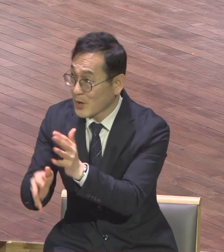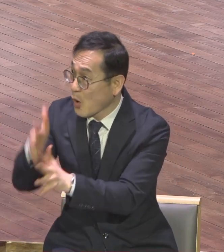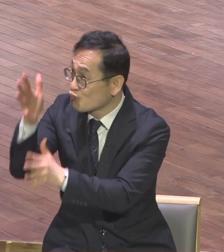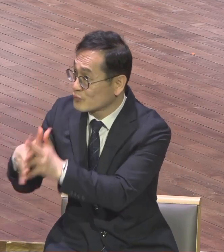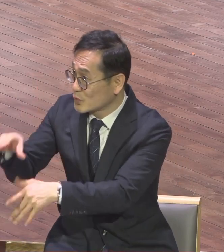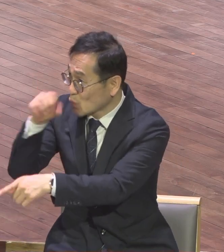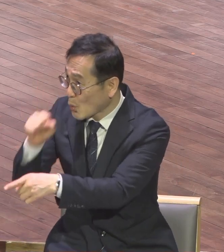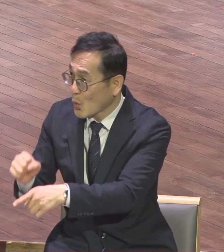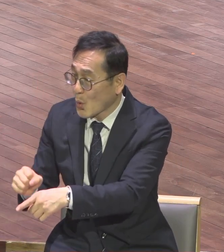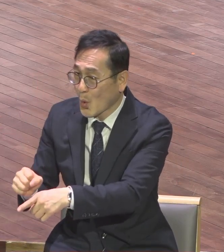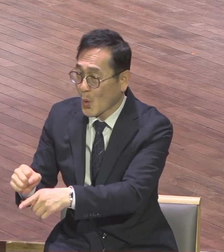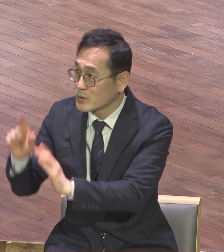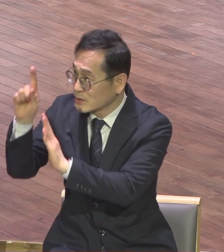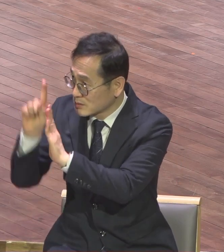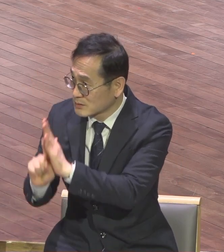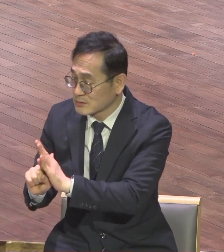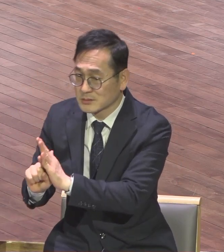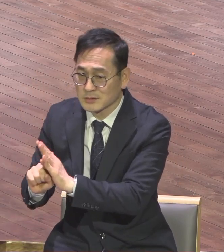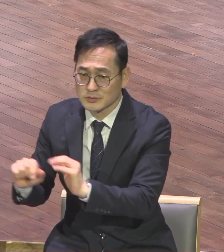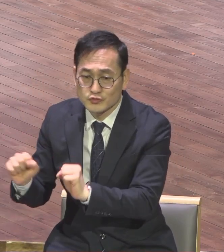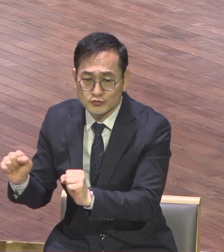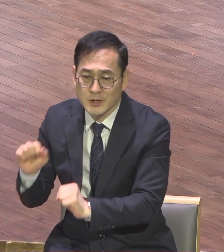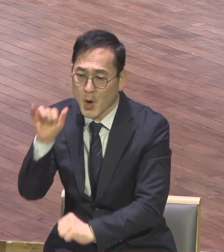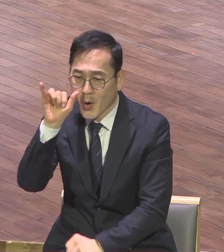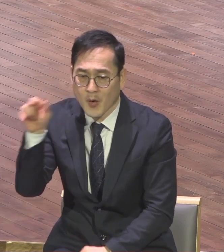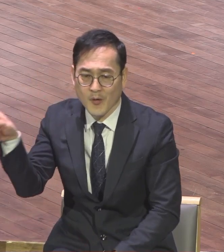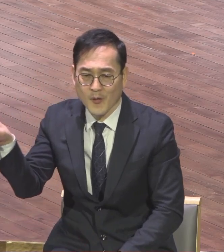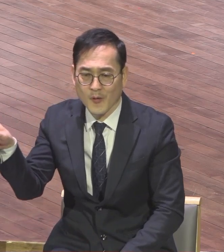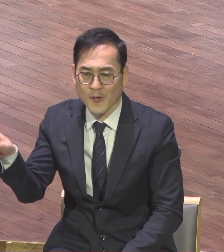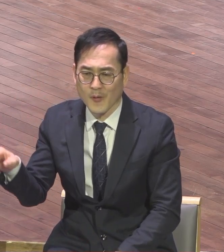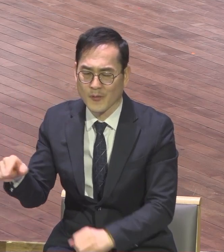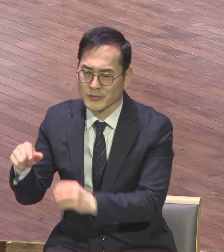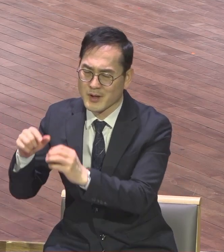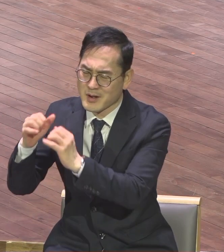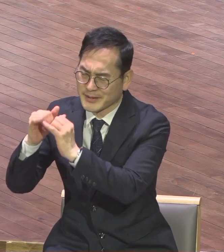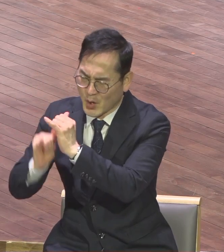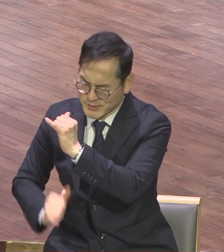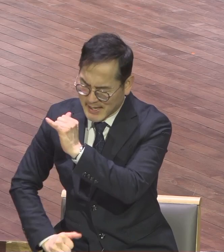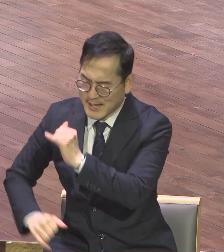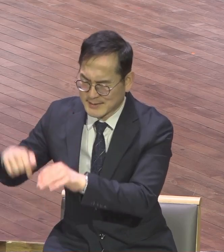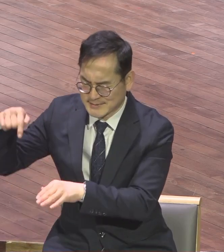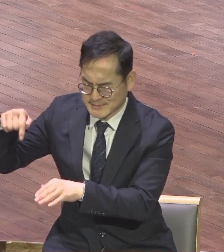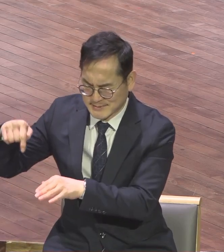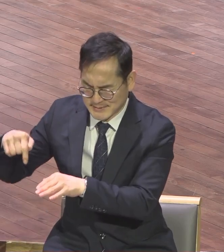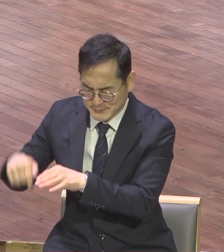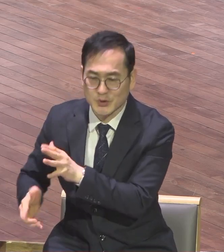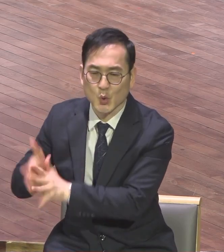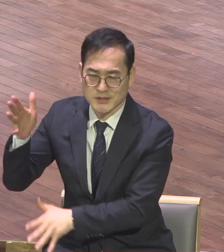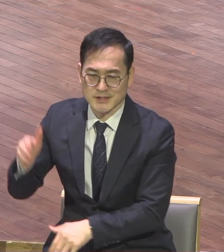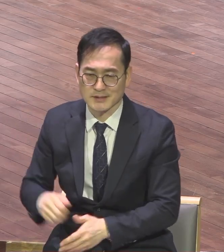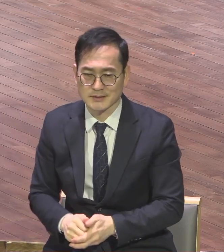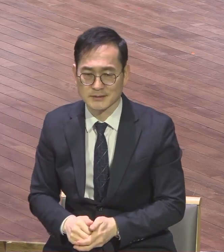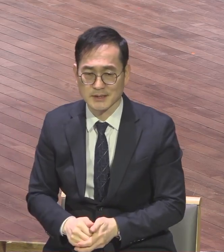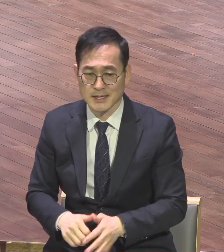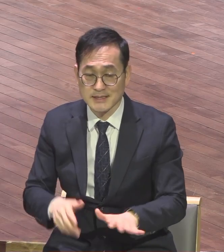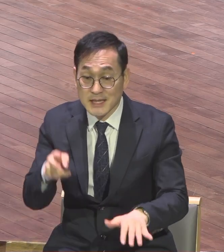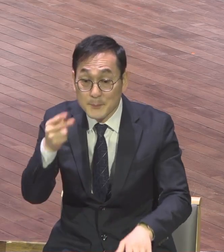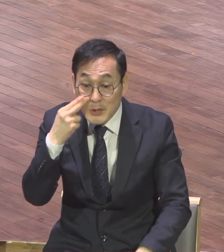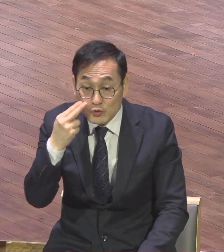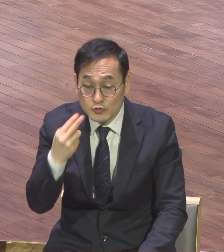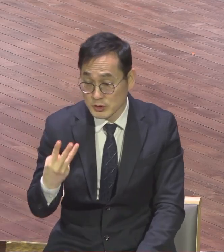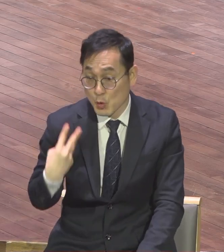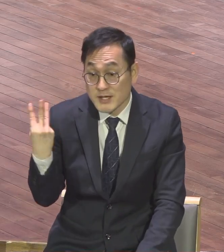미국 건물들이 있고 아주 역사와 전통이 깊은 도시가 필라델피아입니다. 지금은 미국의 수도가 워싱턴